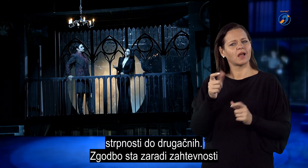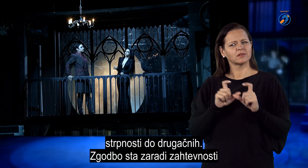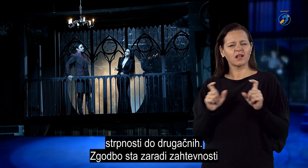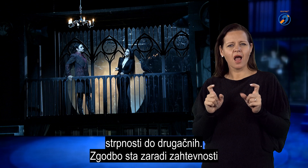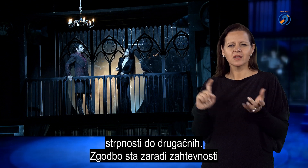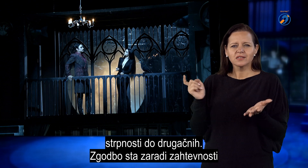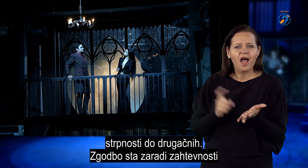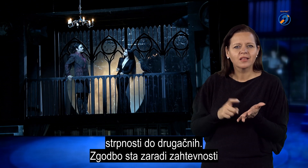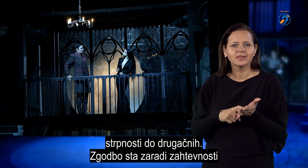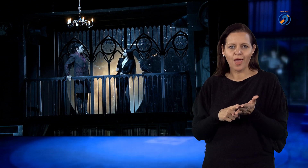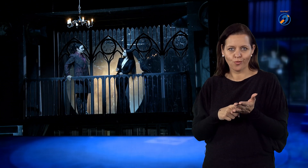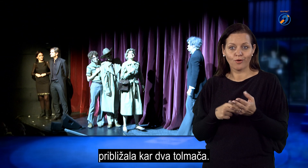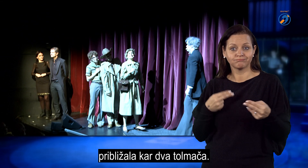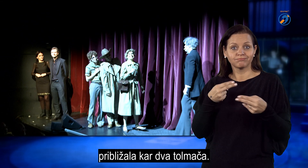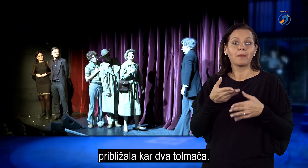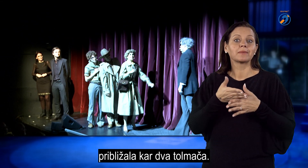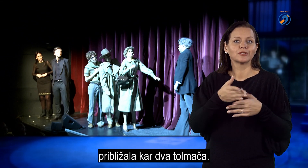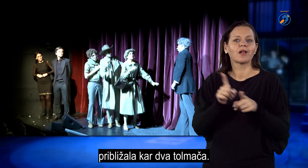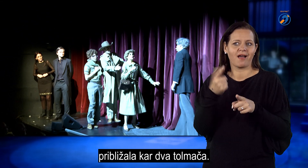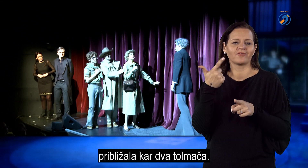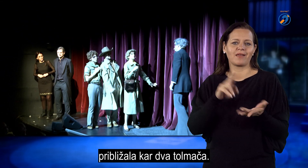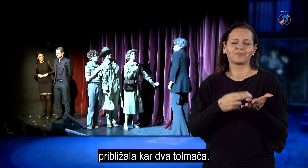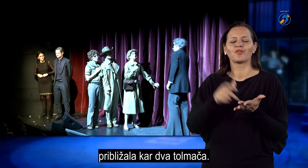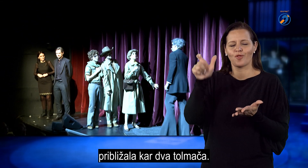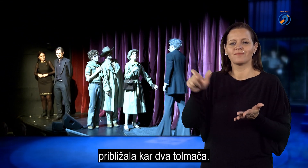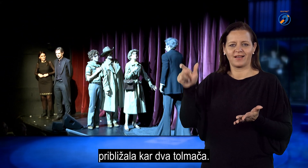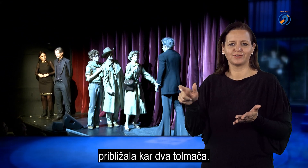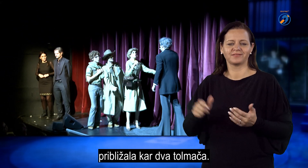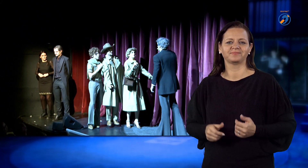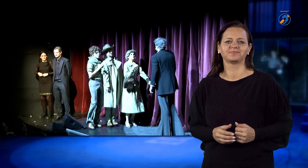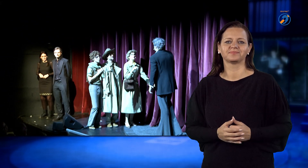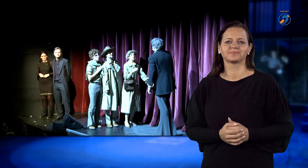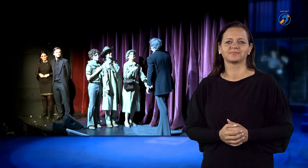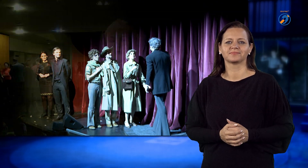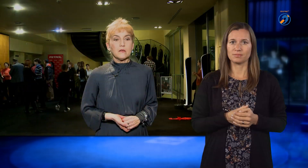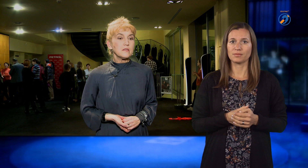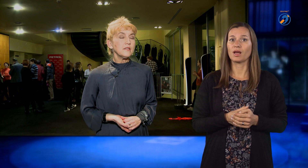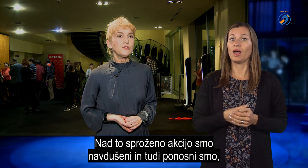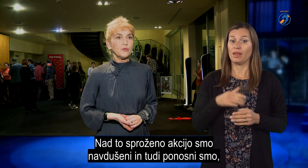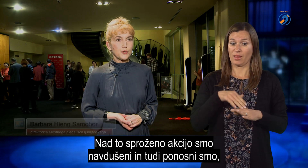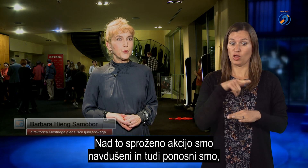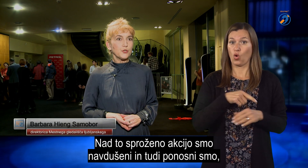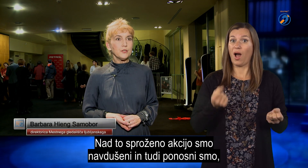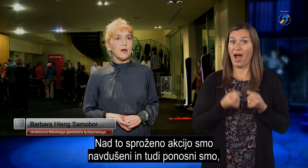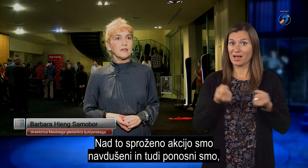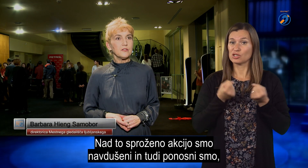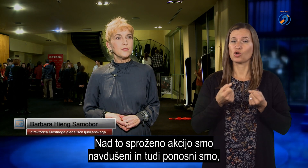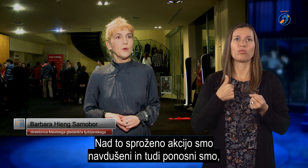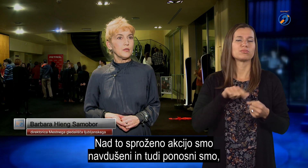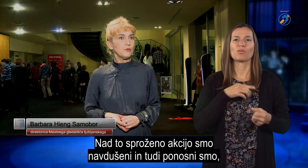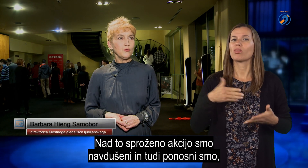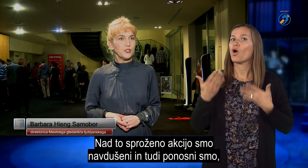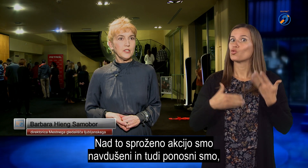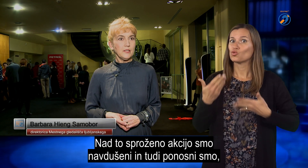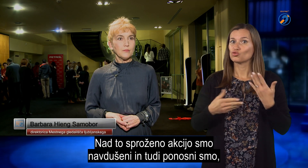Zgodbo sta zaradi zahtevnosti približala kar 2 tolmača. Na to sproženo akcijo